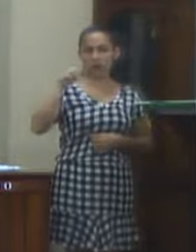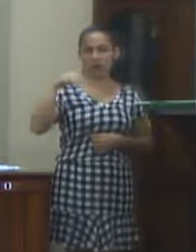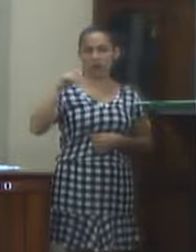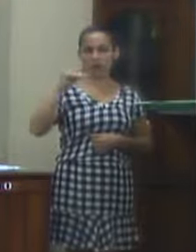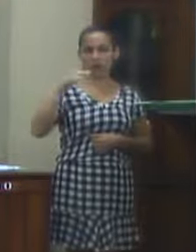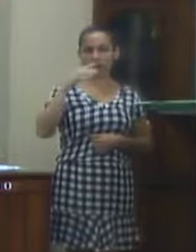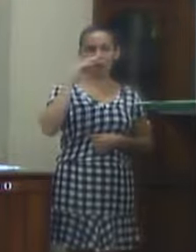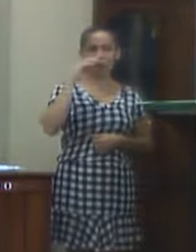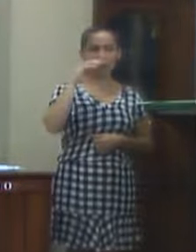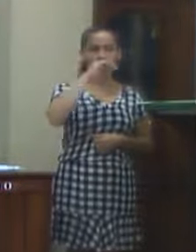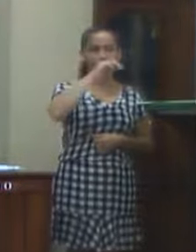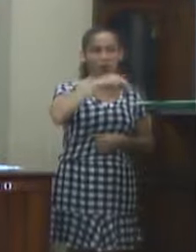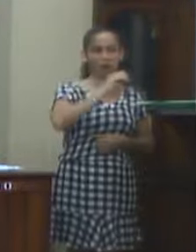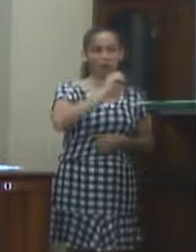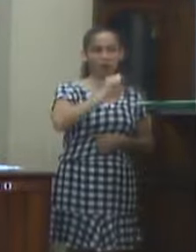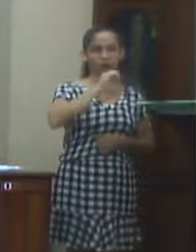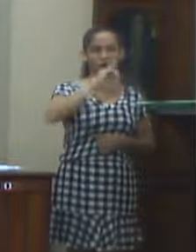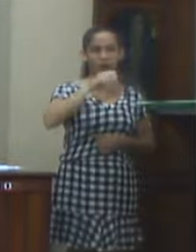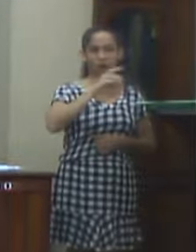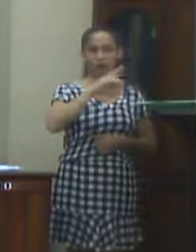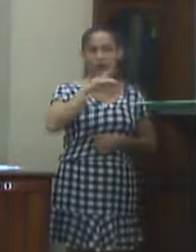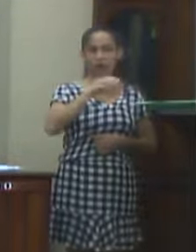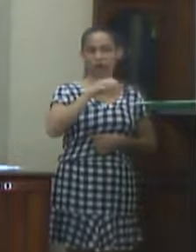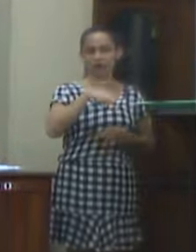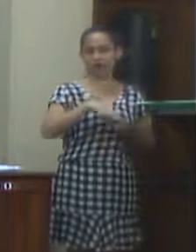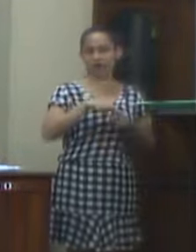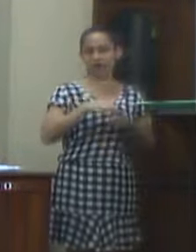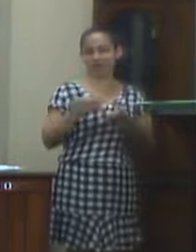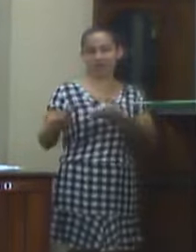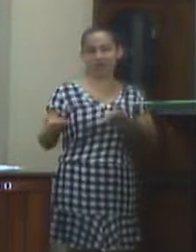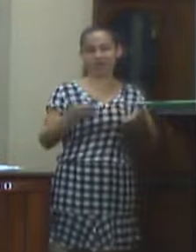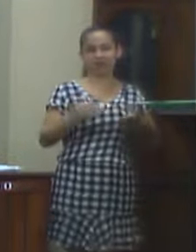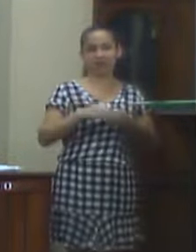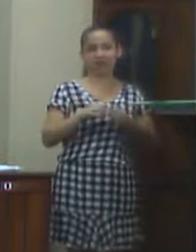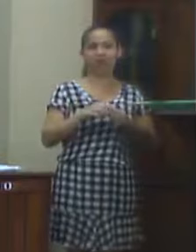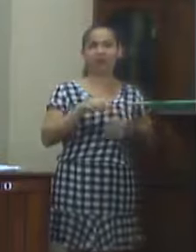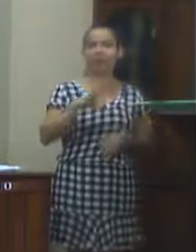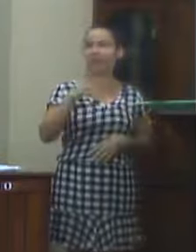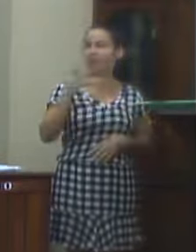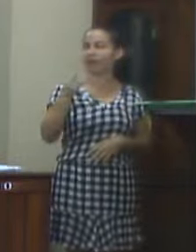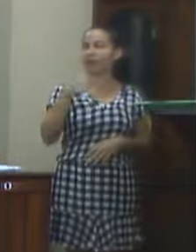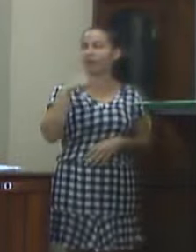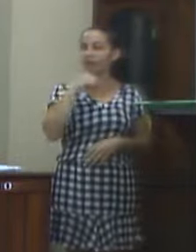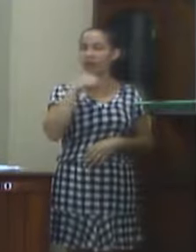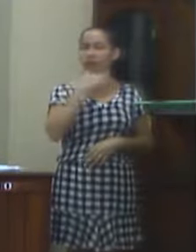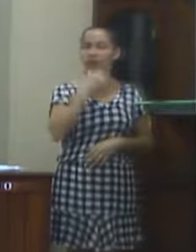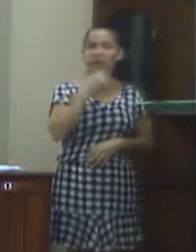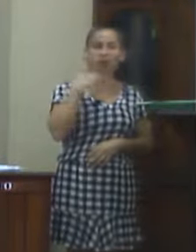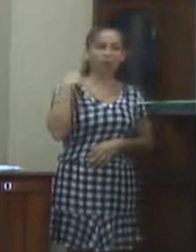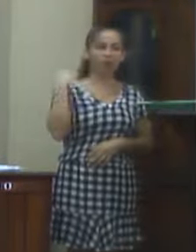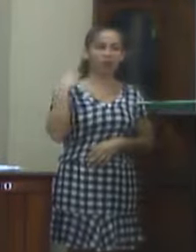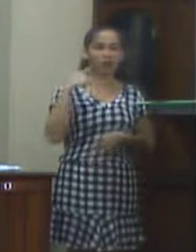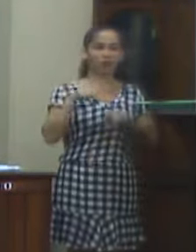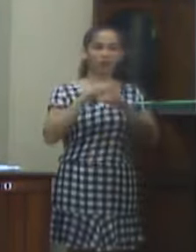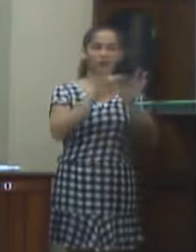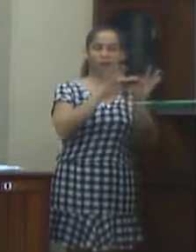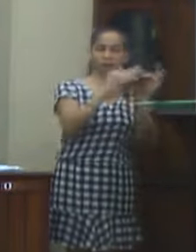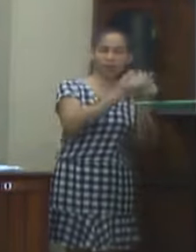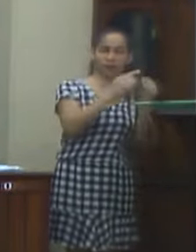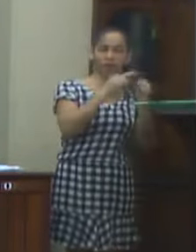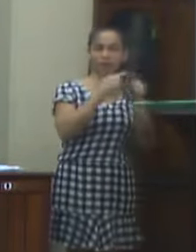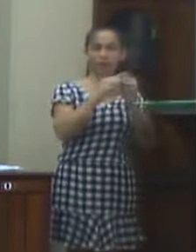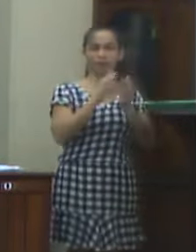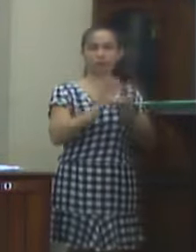Barbosa Oliveira Pereira, tem a honra de convidar Vossas Senhorias e digníssimas famílias para a